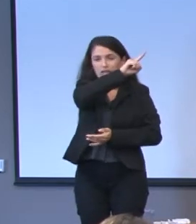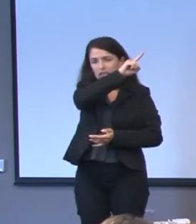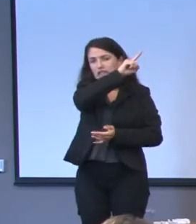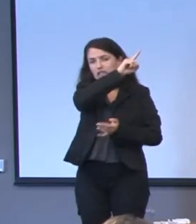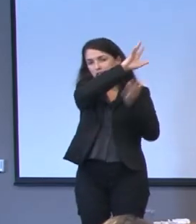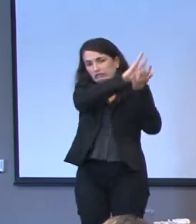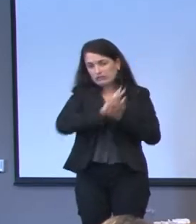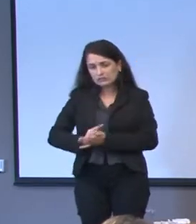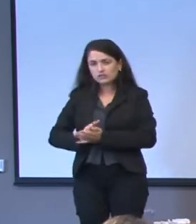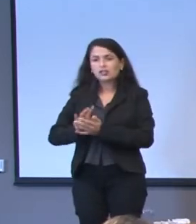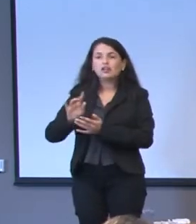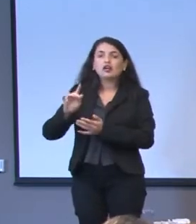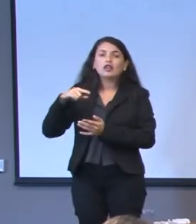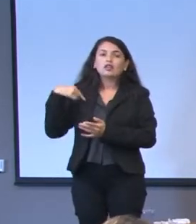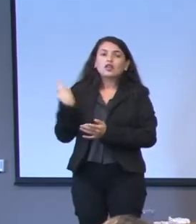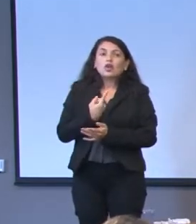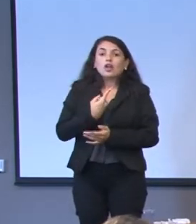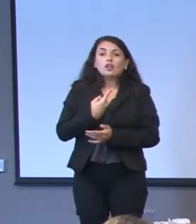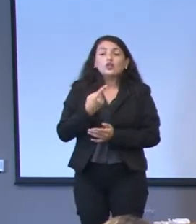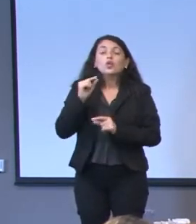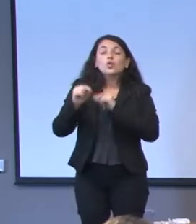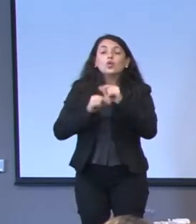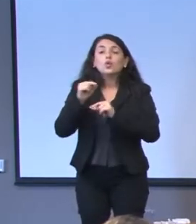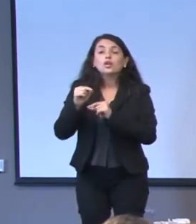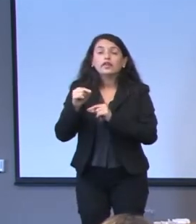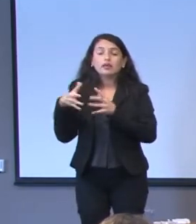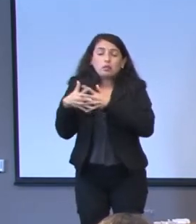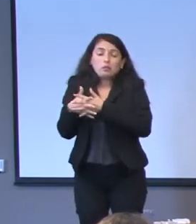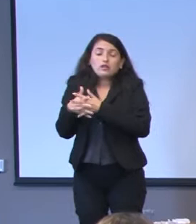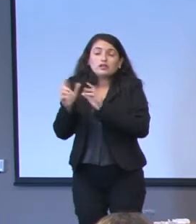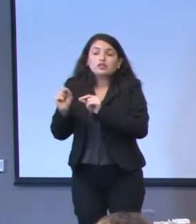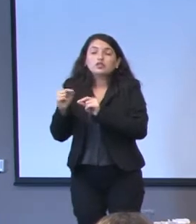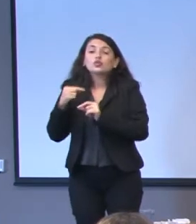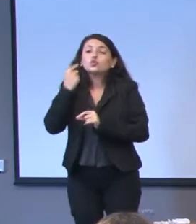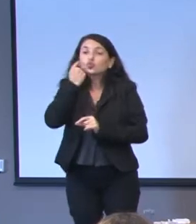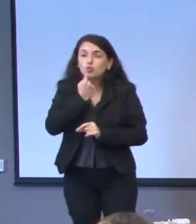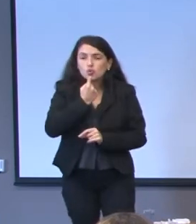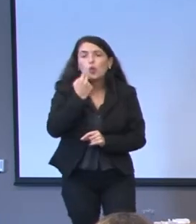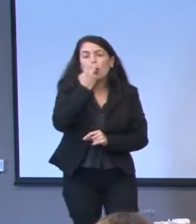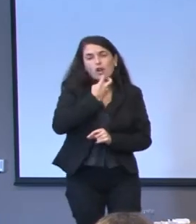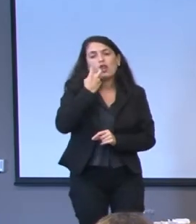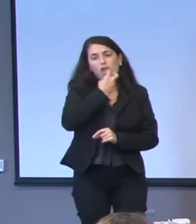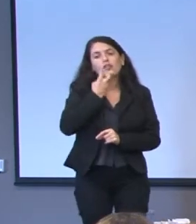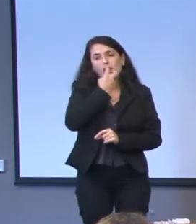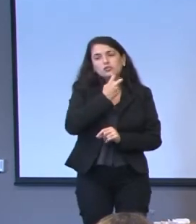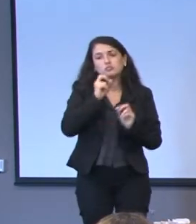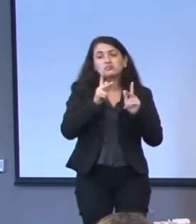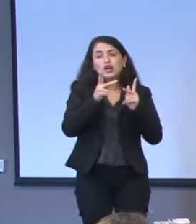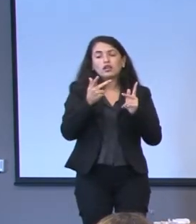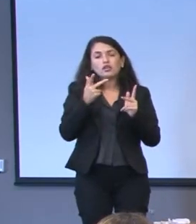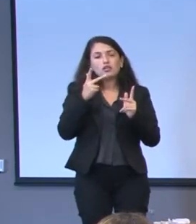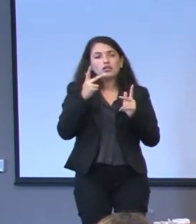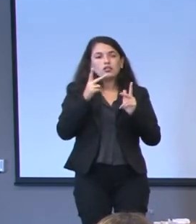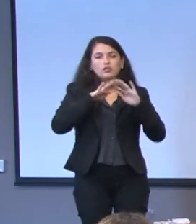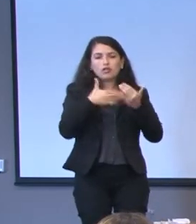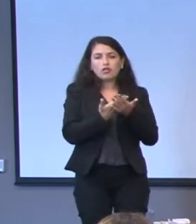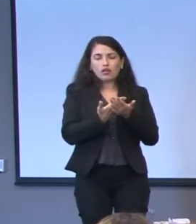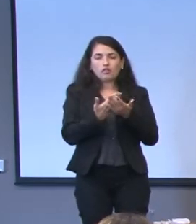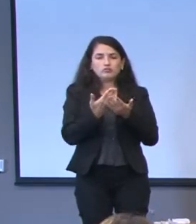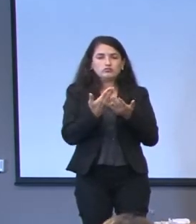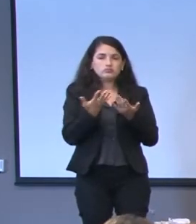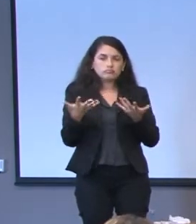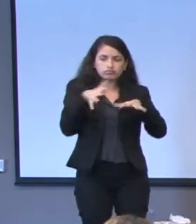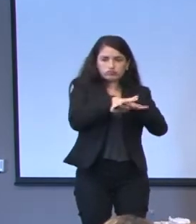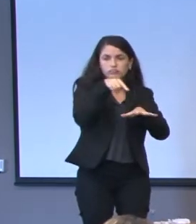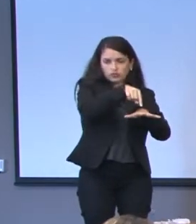E a gente tem uma complexidade nos surdos, que são os surdos oralizados. Estes, sim, estão nas salas de aula regulares e que usam a